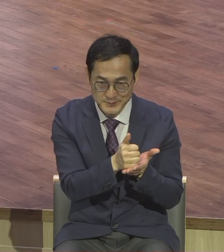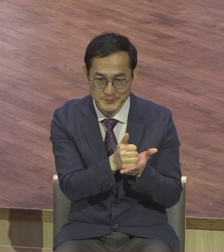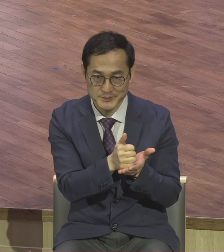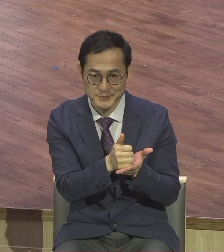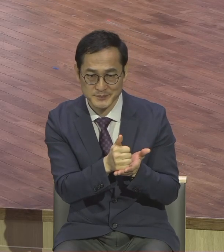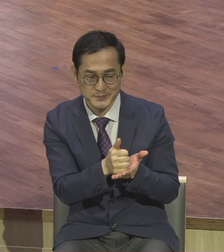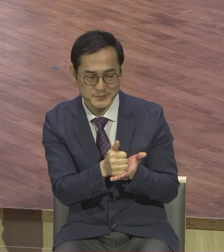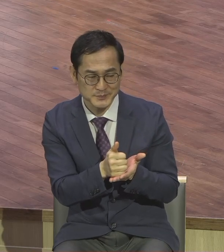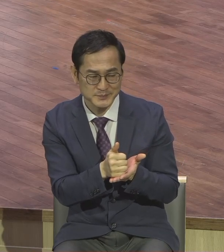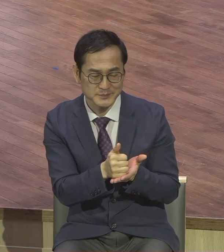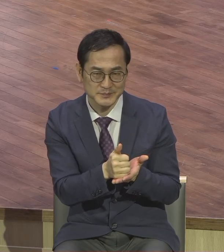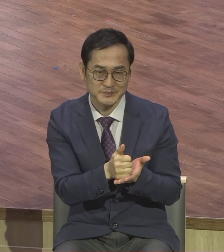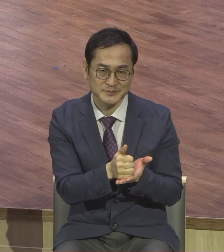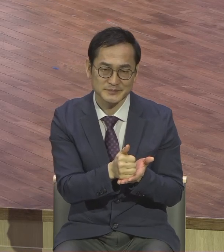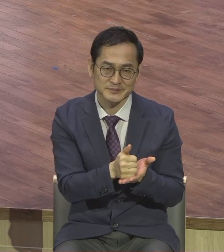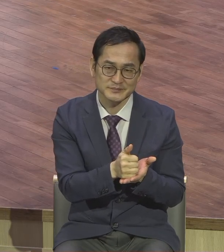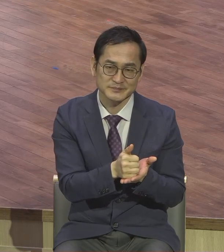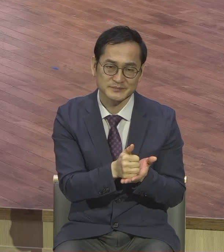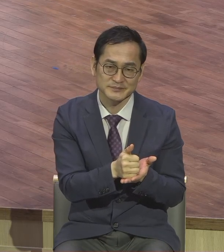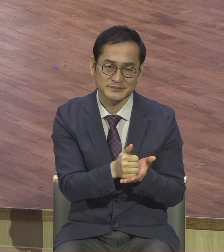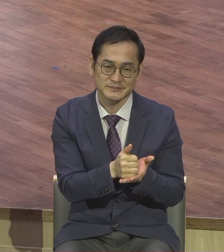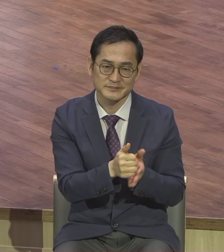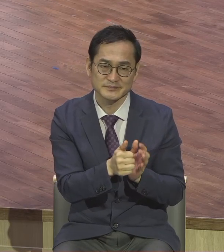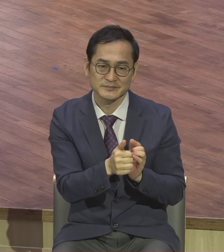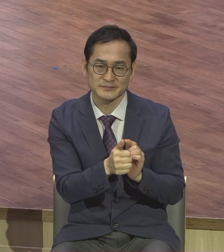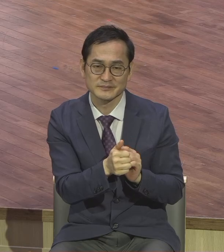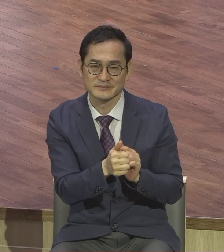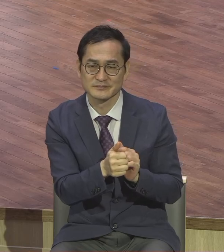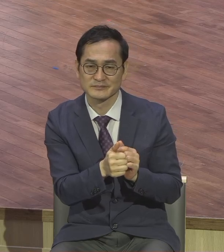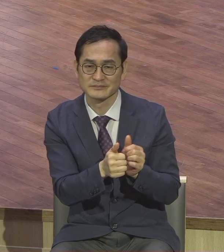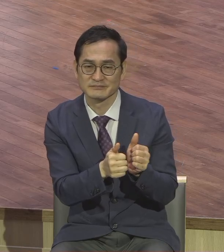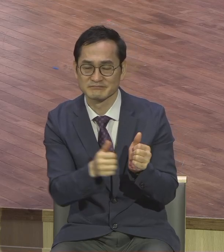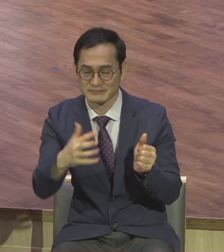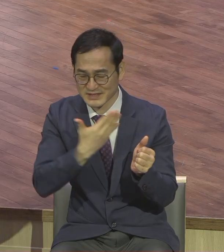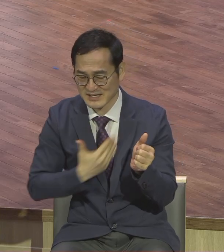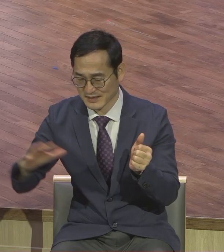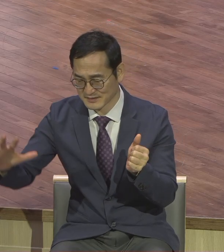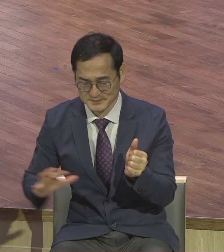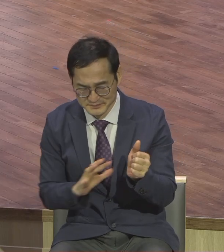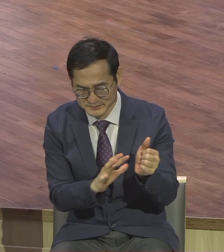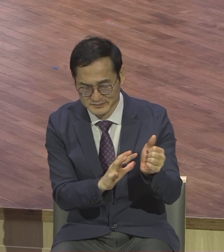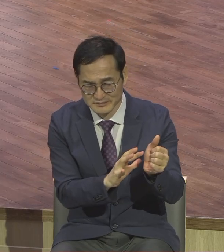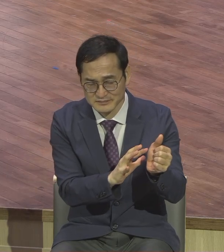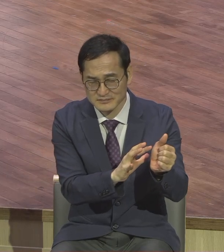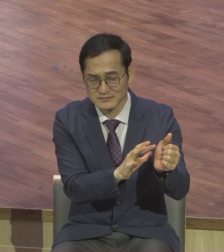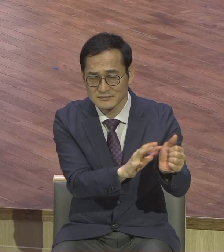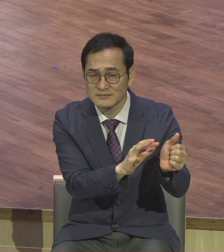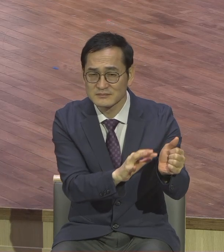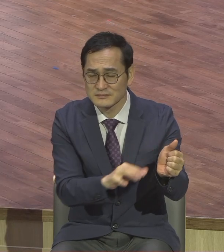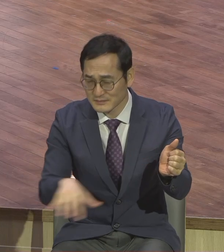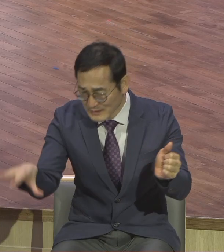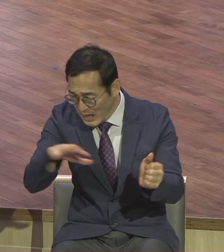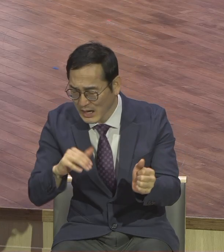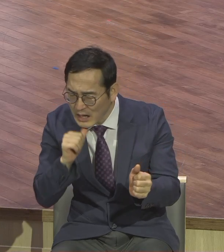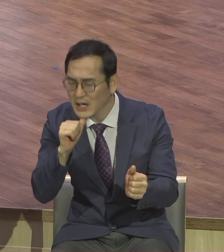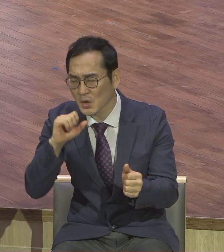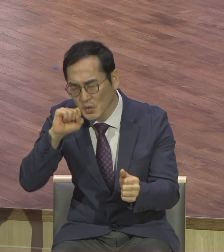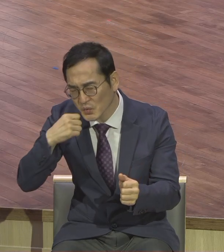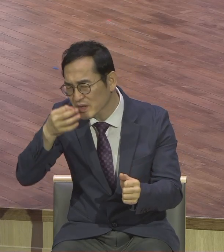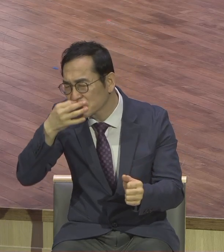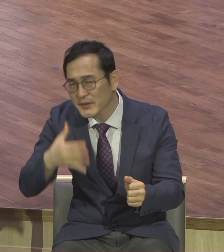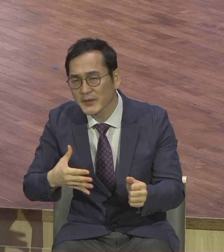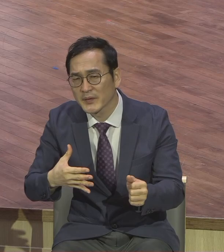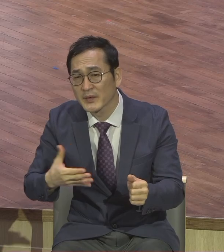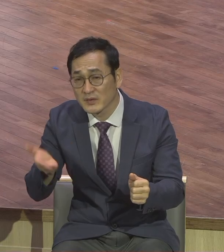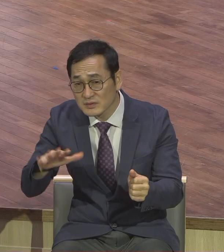다 가난했습니다. 그런데 그들이 화형을 당하면서 찬양할 수 있던 것은 믿음이 흔들리지 않았어요.